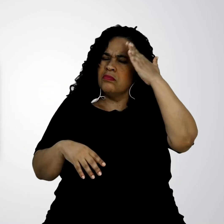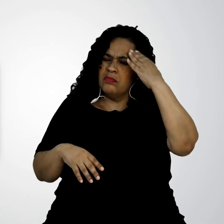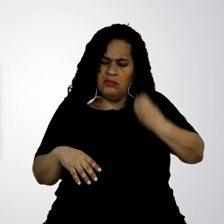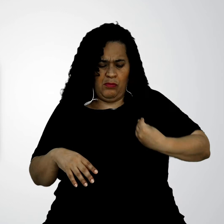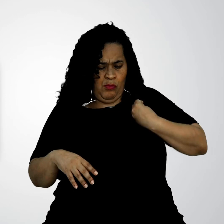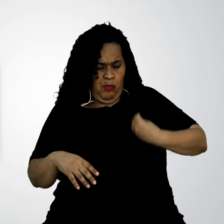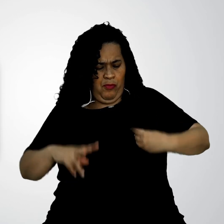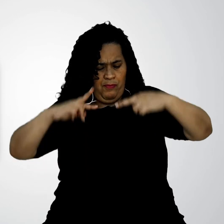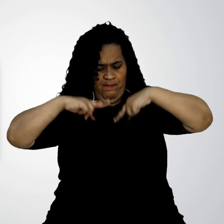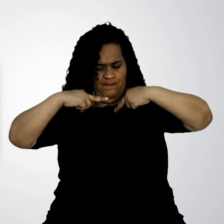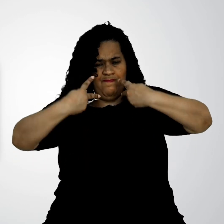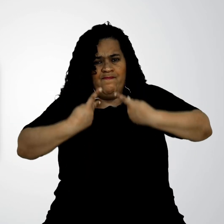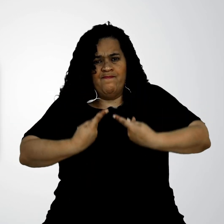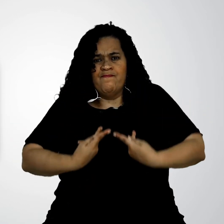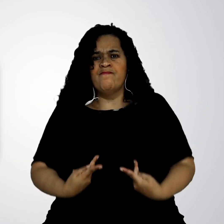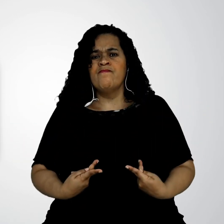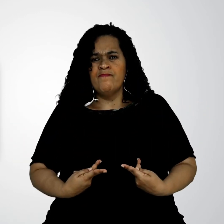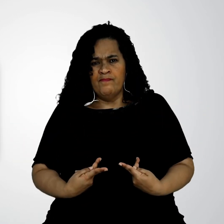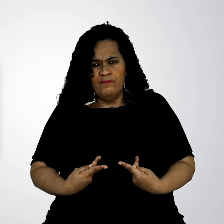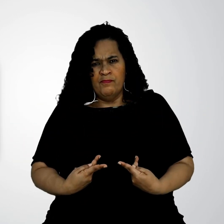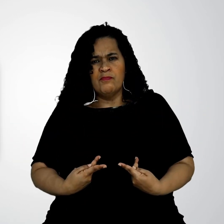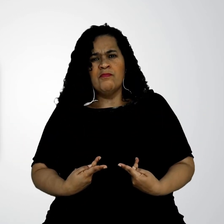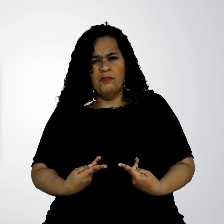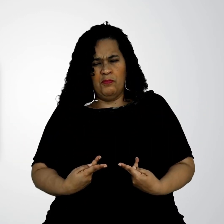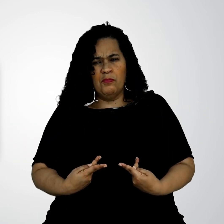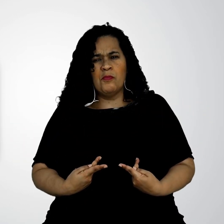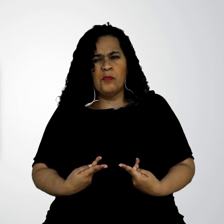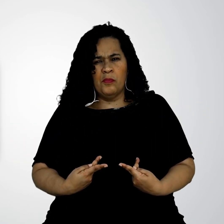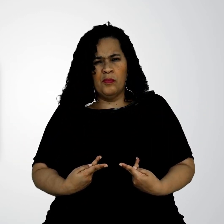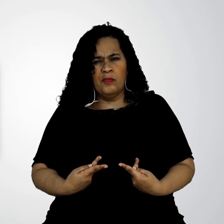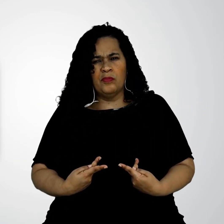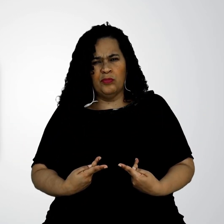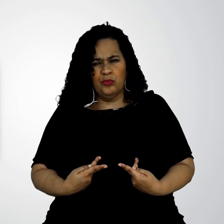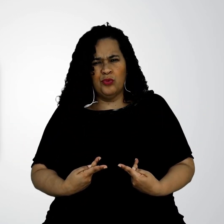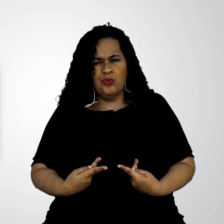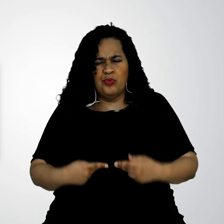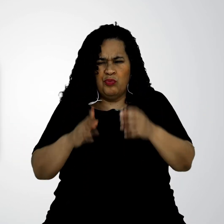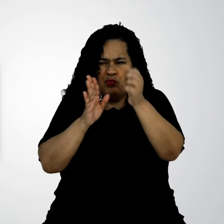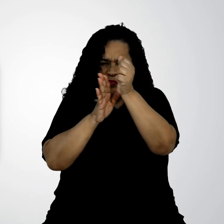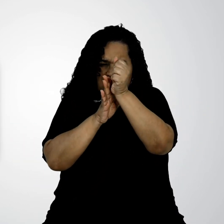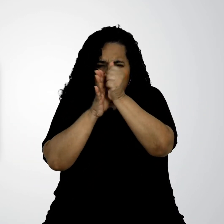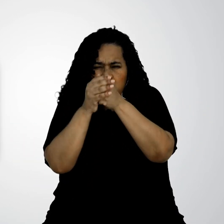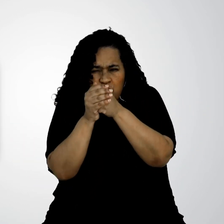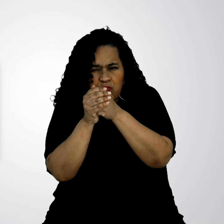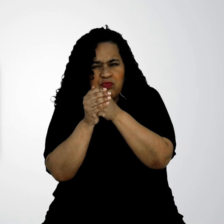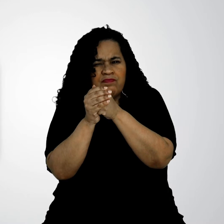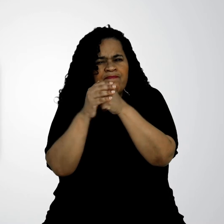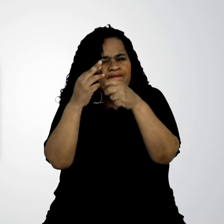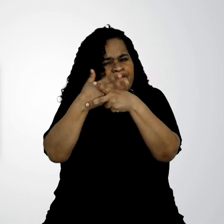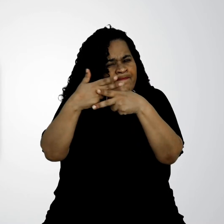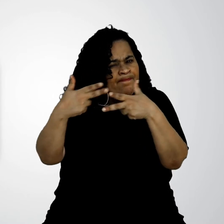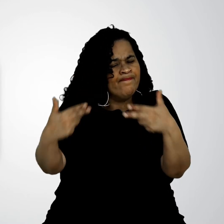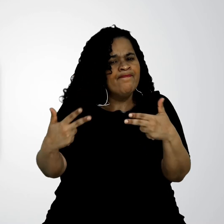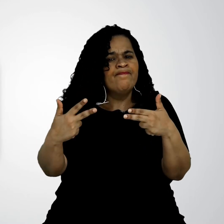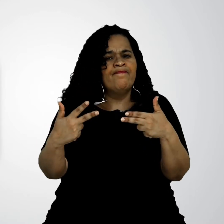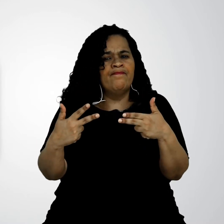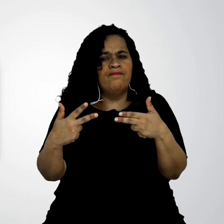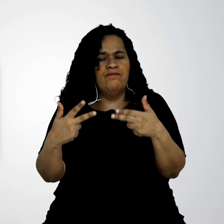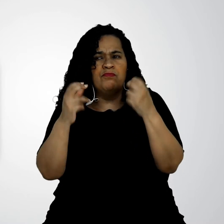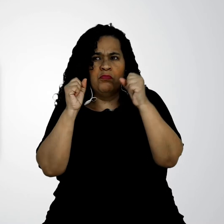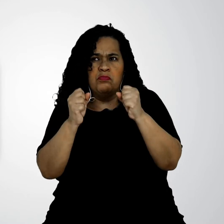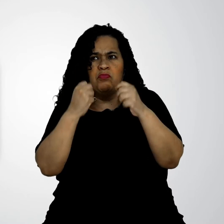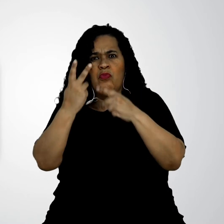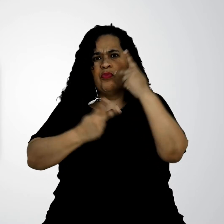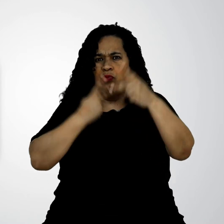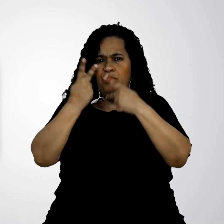seja na questão da um dos mais secretos também. Do mais secretos. Então, a gente pode estar aqui falando da